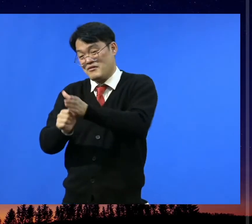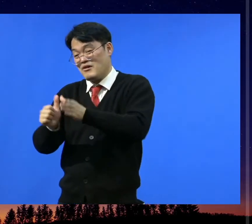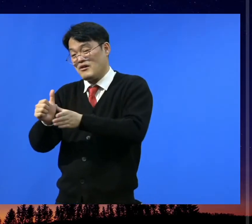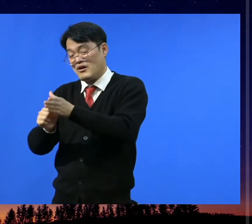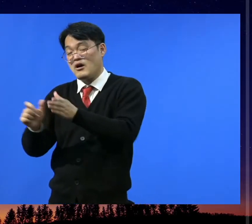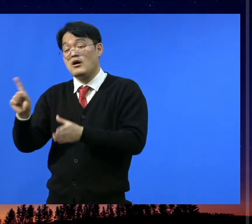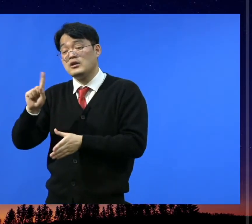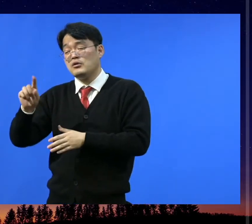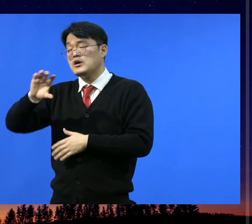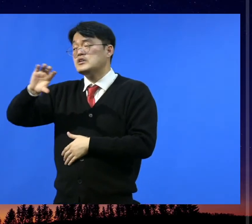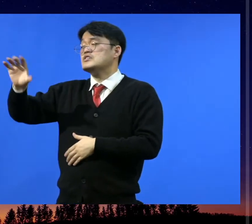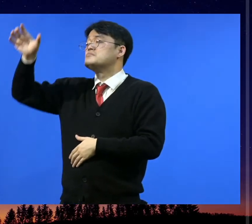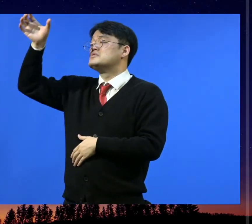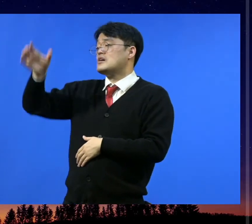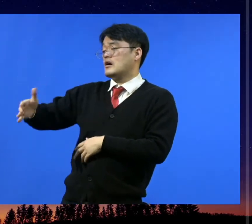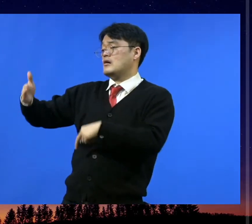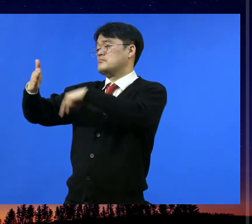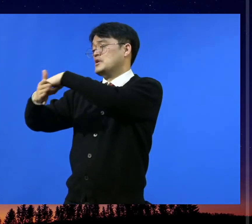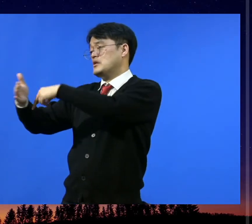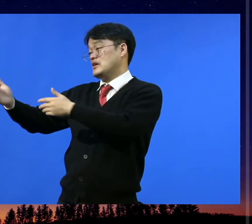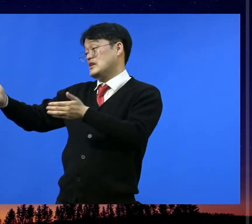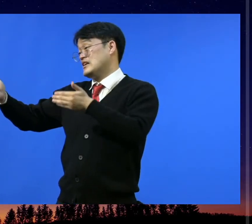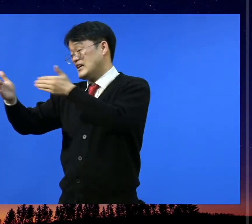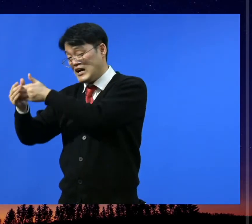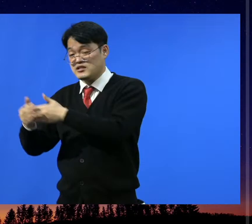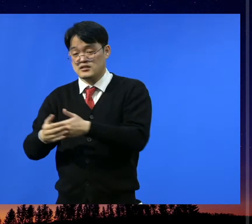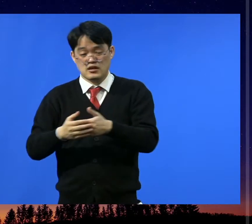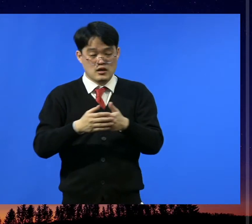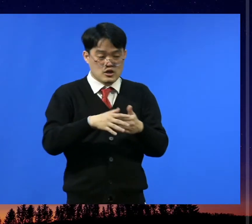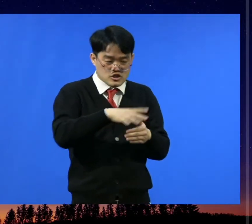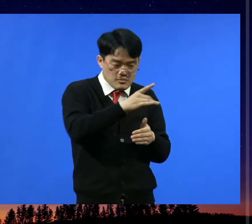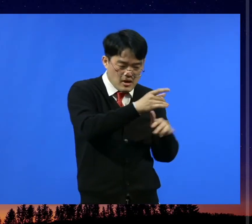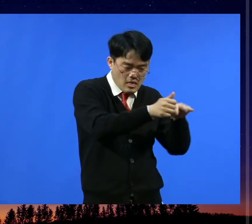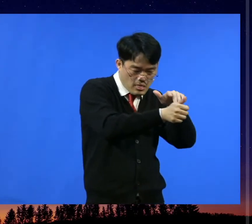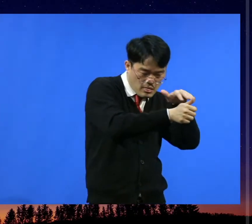예수님이 십자가에 매달리기까지 마귀는